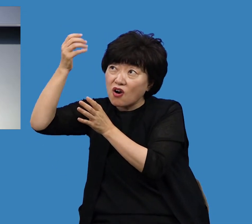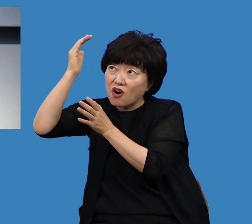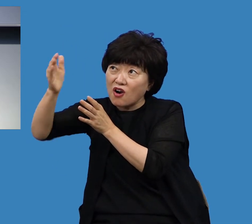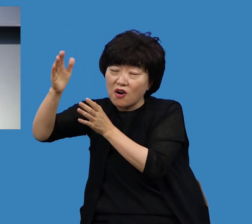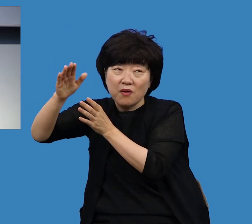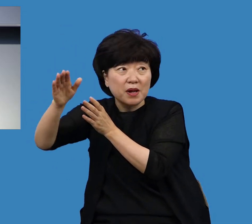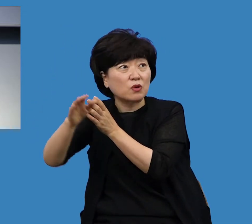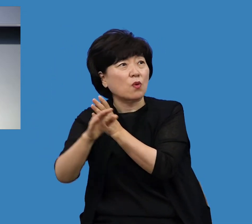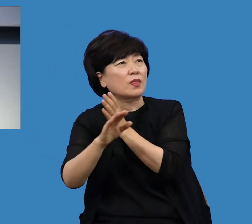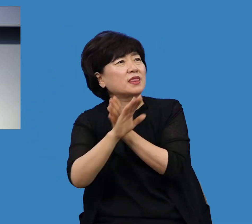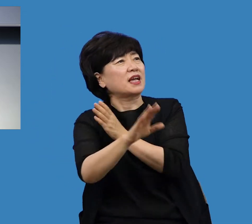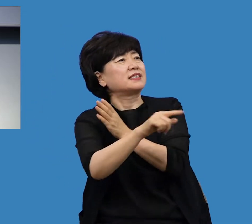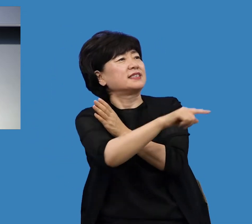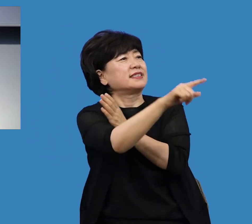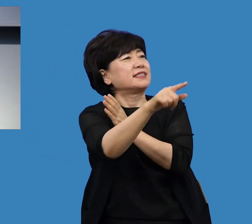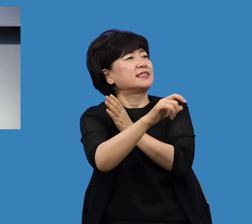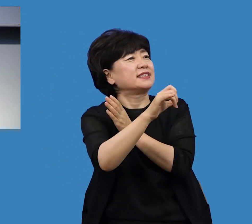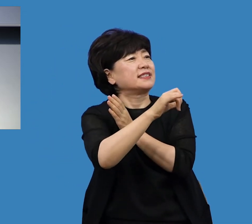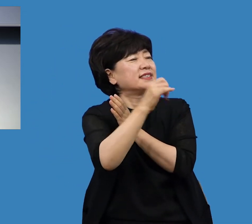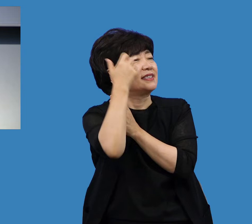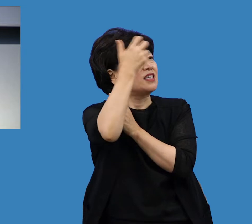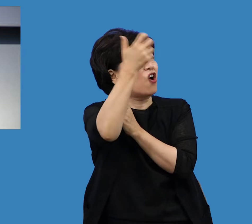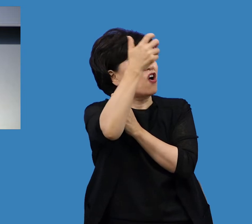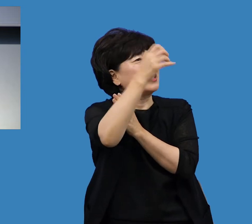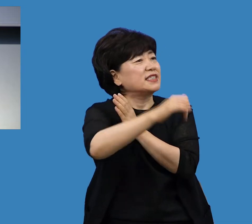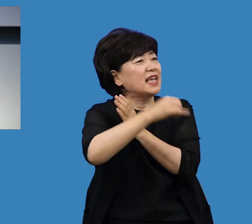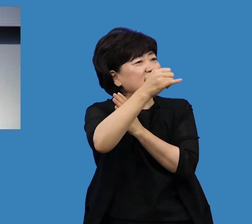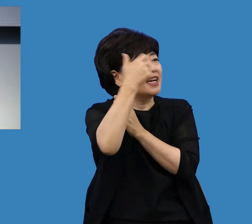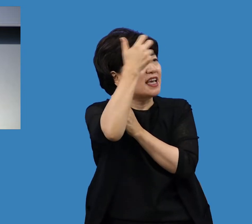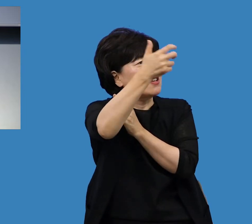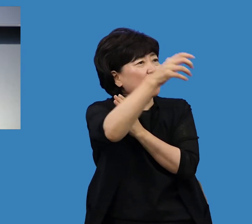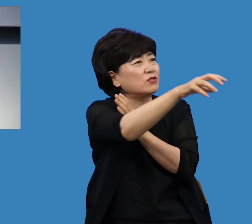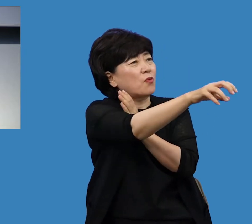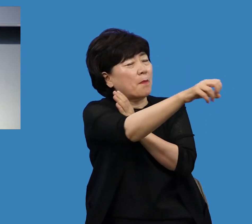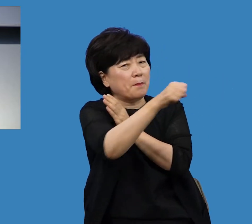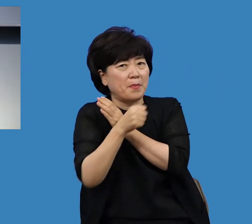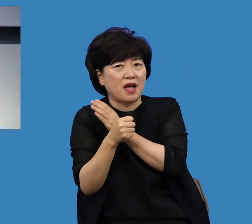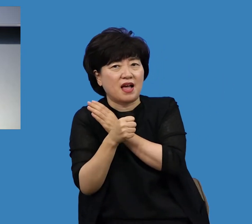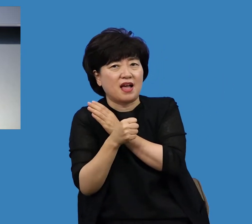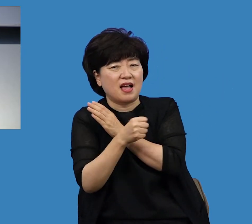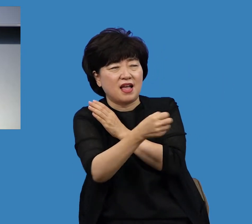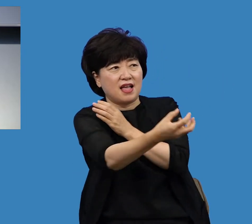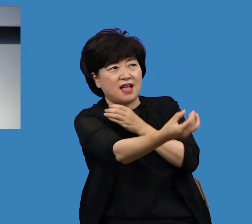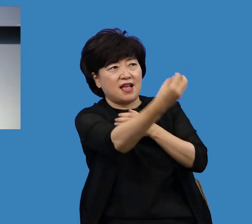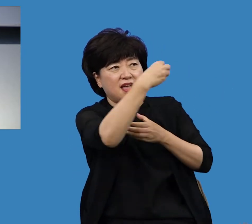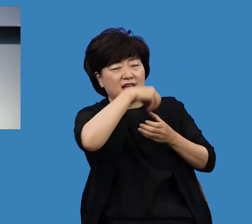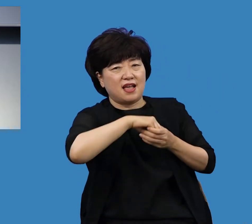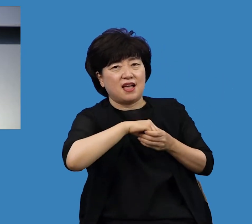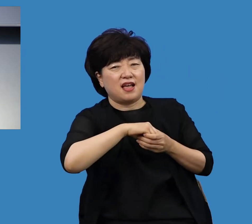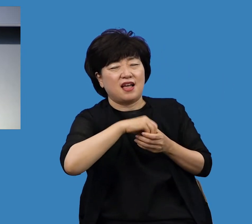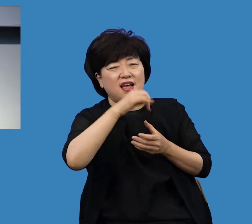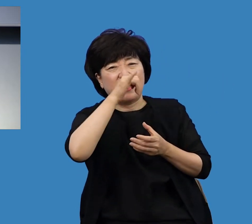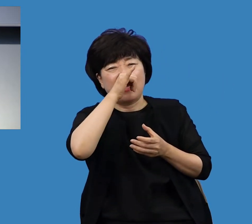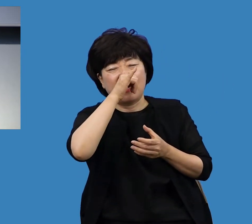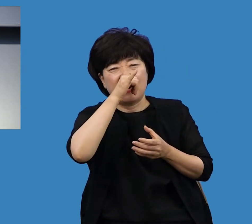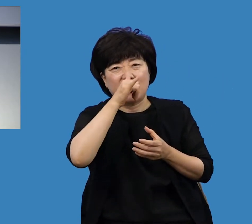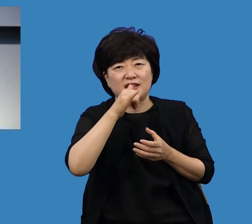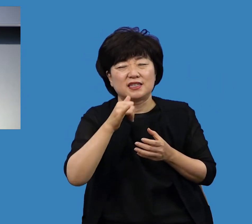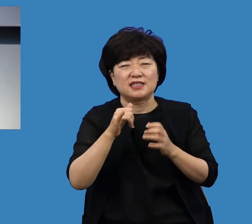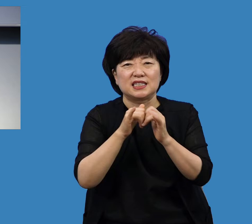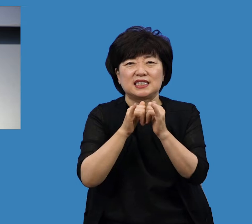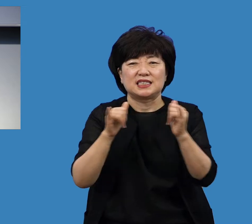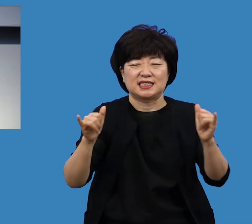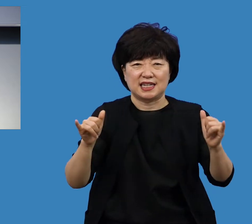있어요? 세상의 영도 받아들일 수 있다는 거야. 세상의 영도 받아들일 수 있다는 거예요. 이것이 인간의